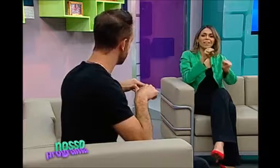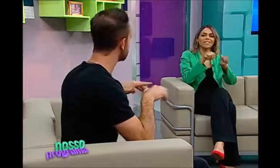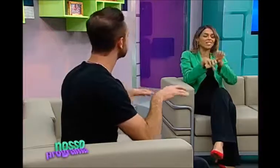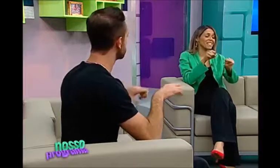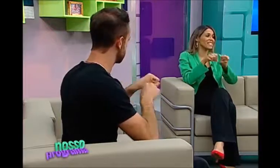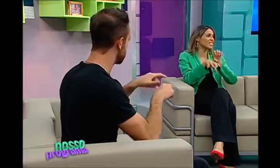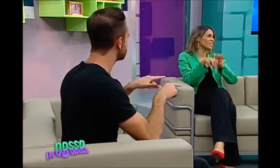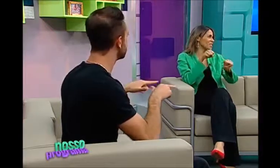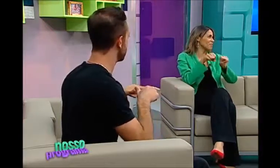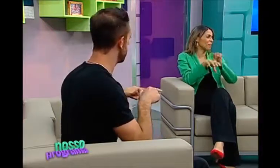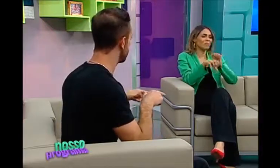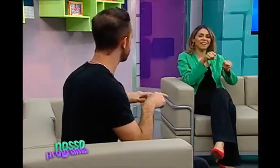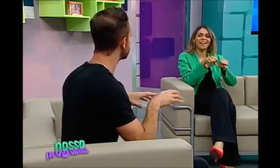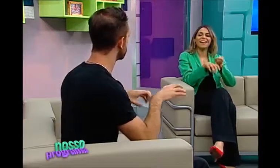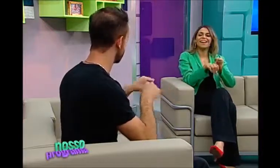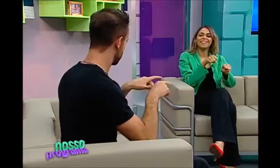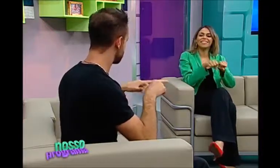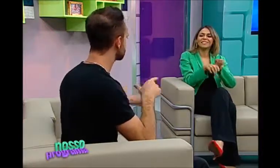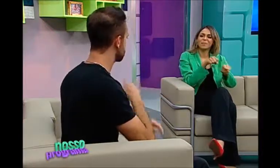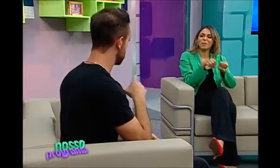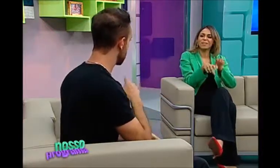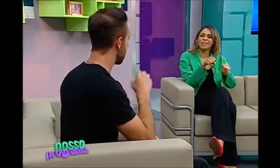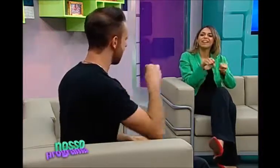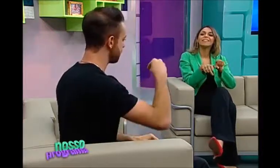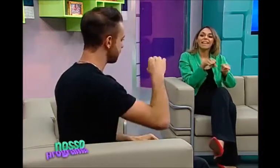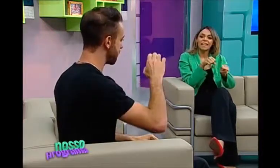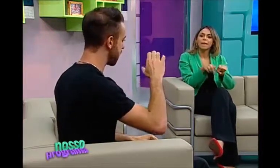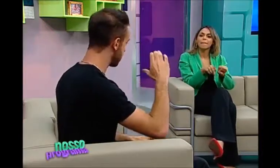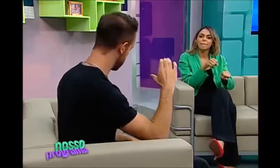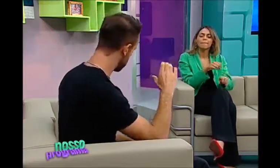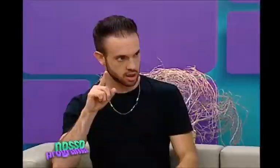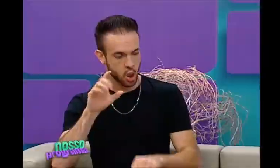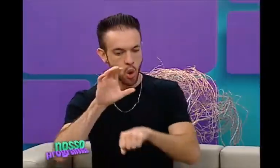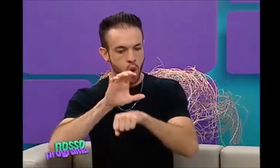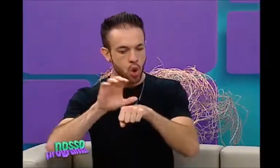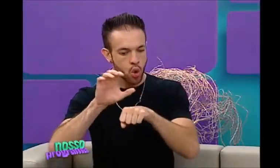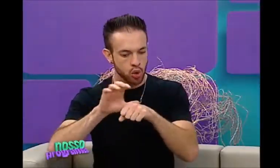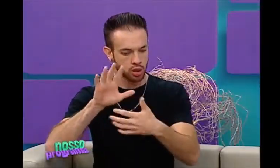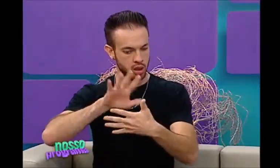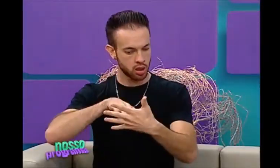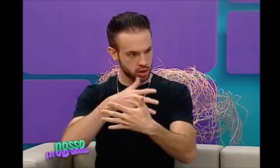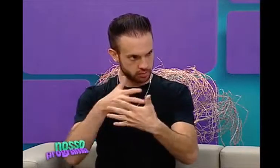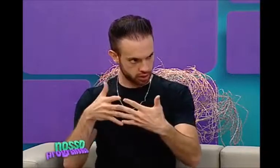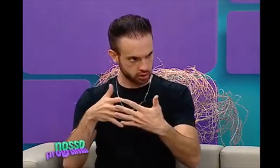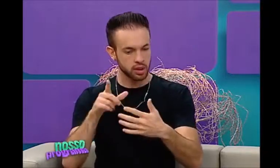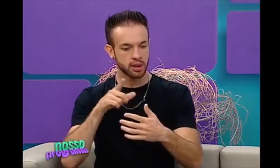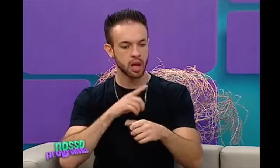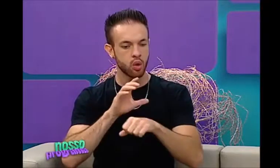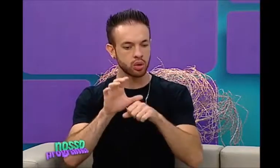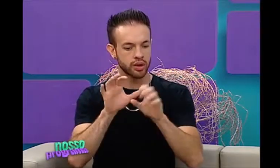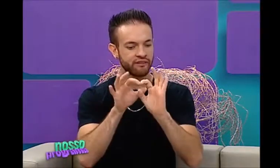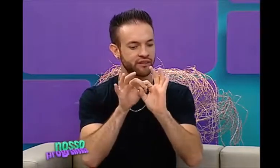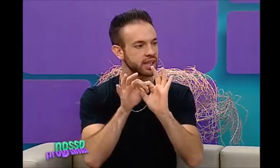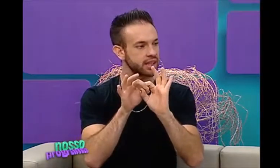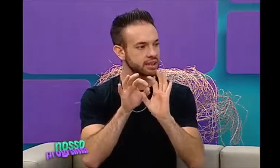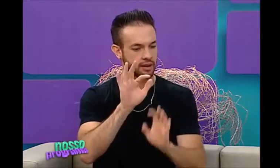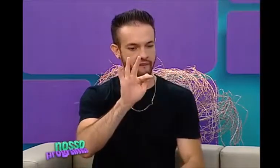Tinha esquecido o sinal de diploma. Ah, perfeito. Diploma. Tem do MEC, tem cursos de Libras, tem a